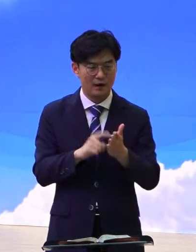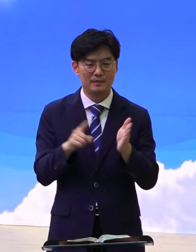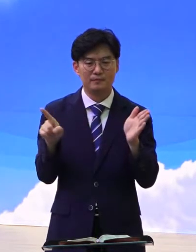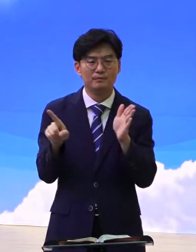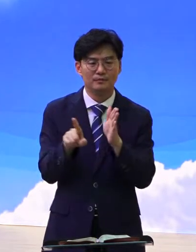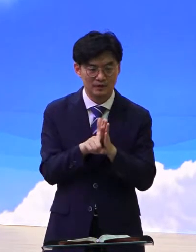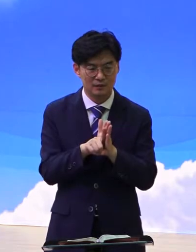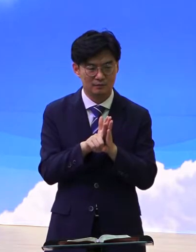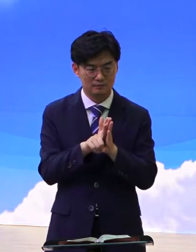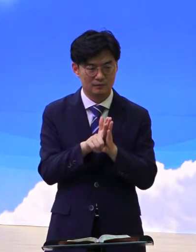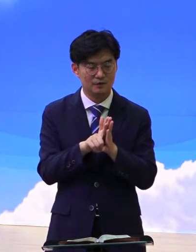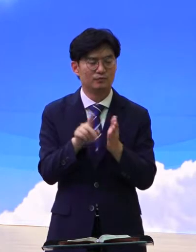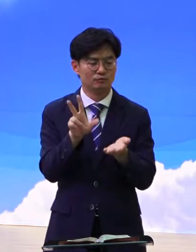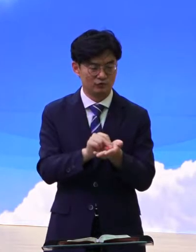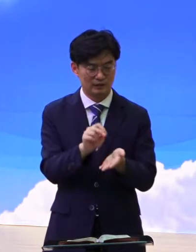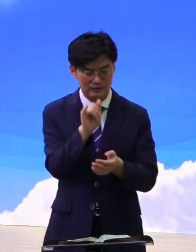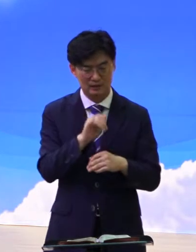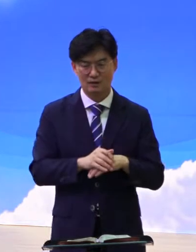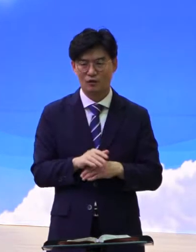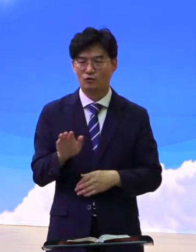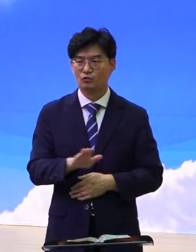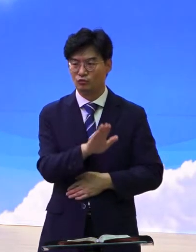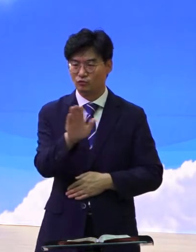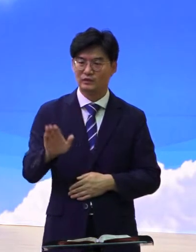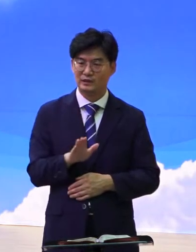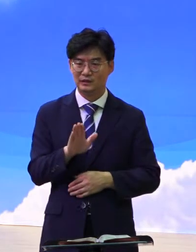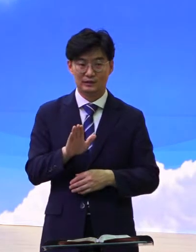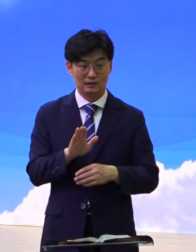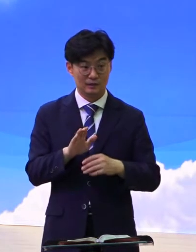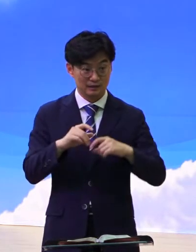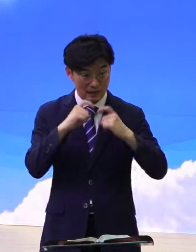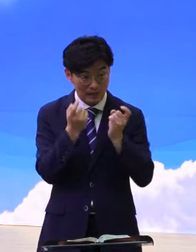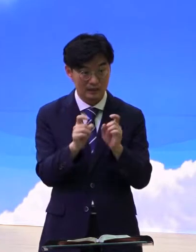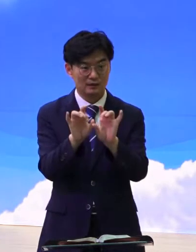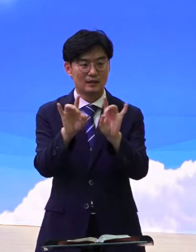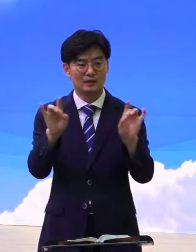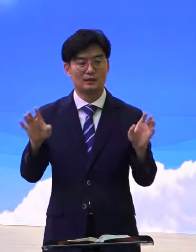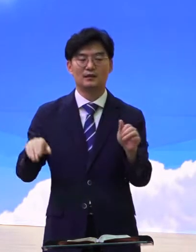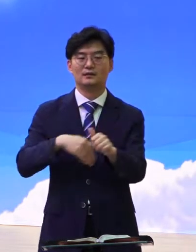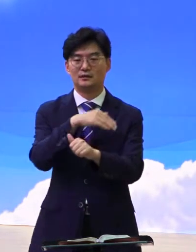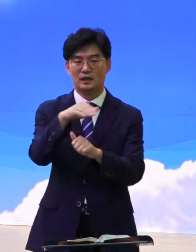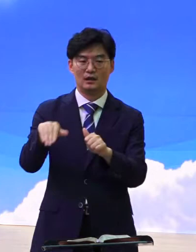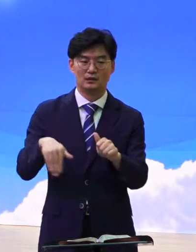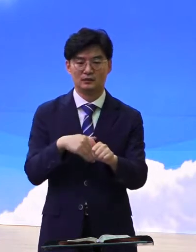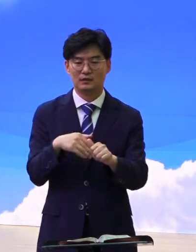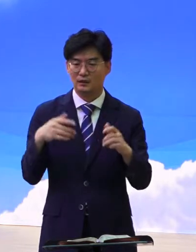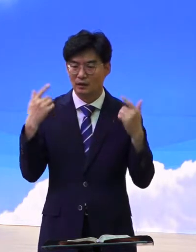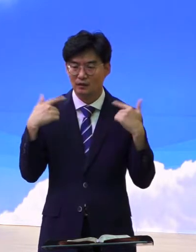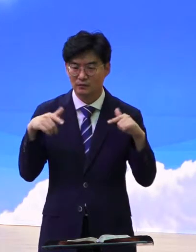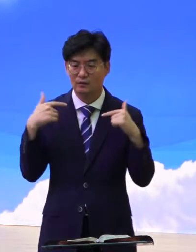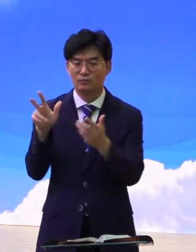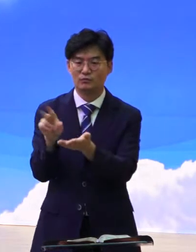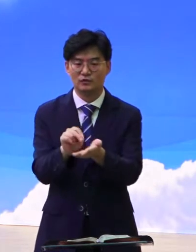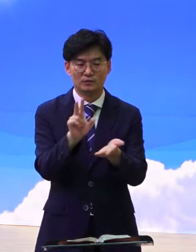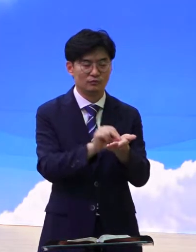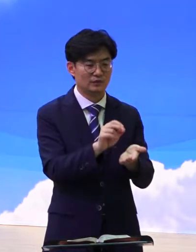상황은 어느 시대에나 어려웠습니다. 세상 나라는 늘 성도들을 대적했기